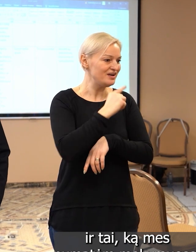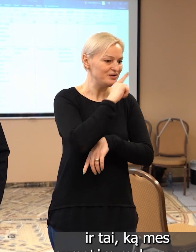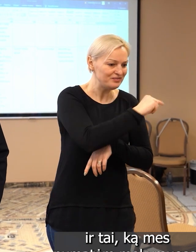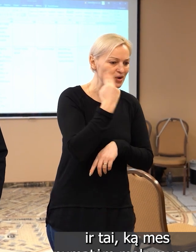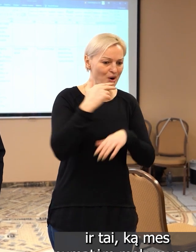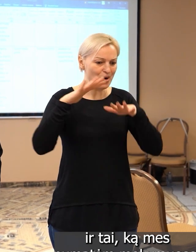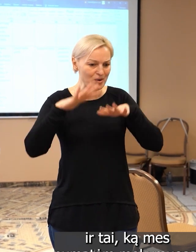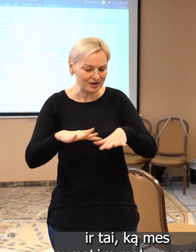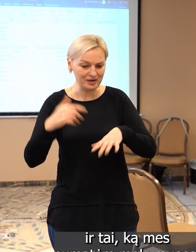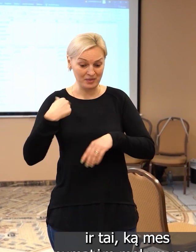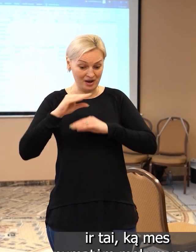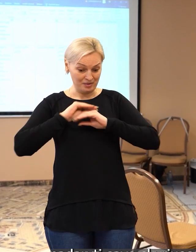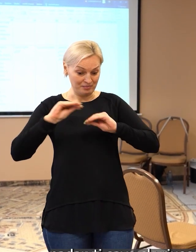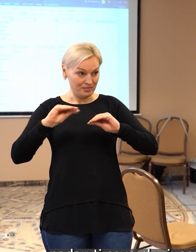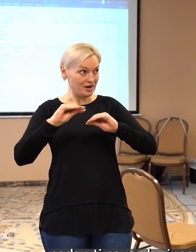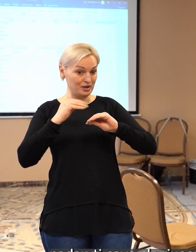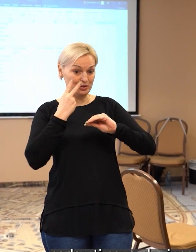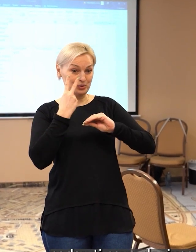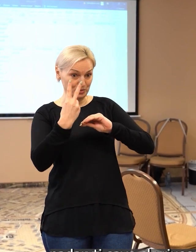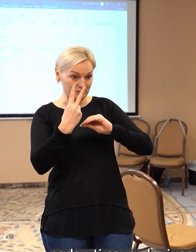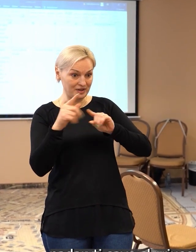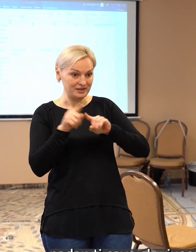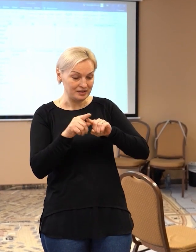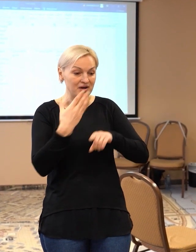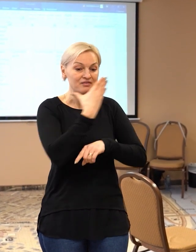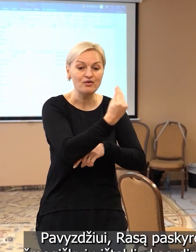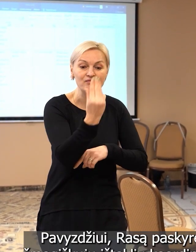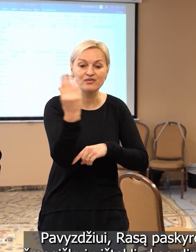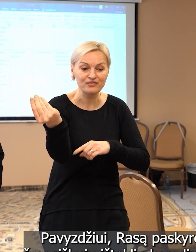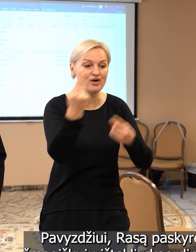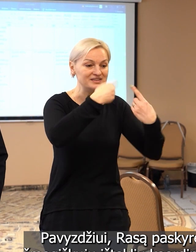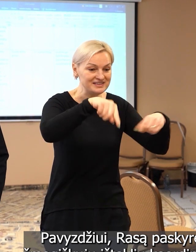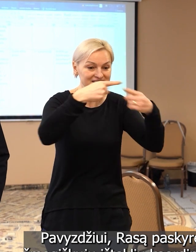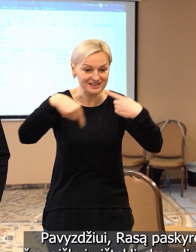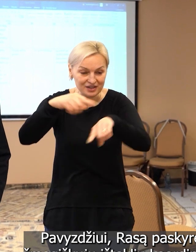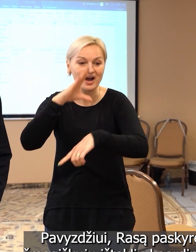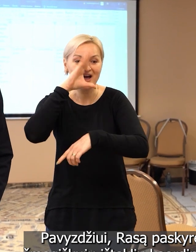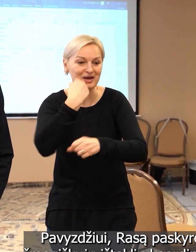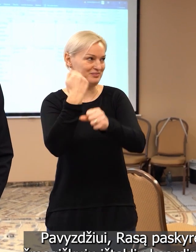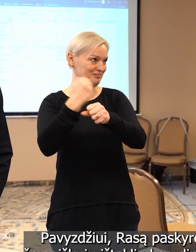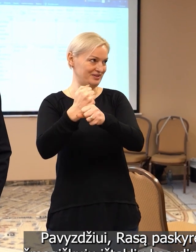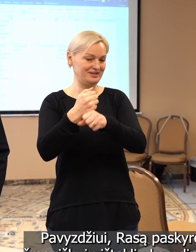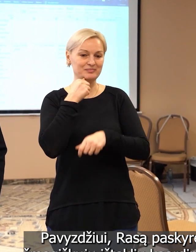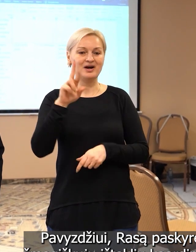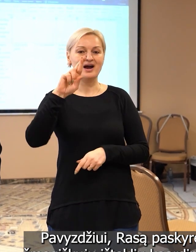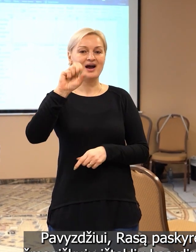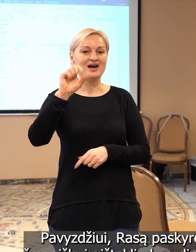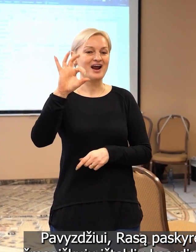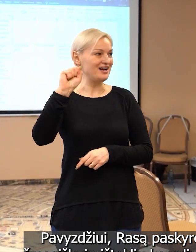mes numatėm mokymuose, padaryti savo skyriuose. Matom, kada mes skiriam, pavyzdžiui, rasą